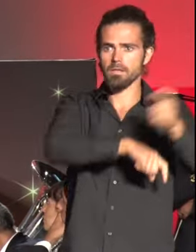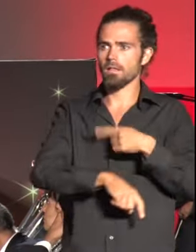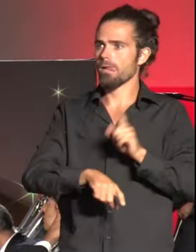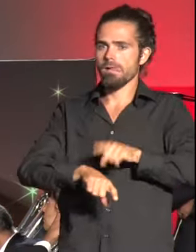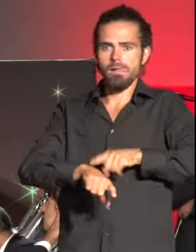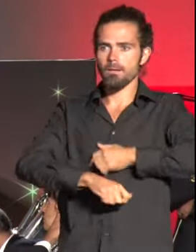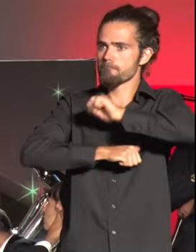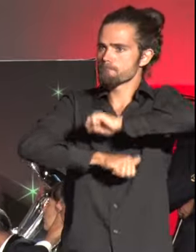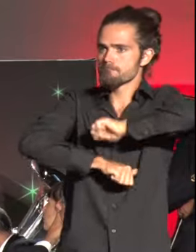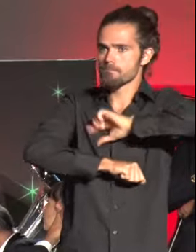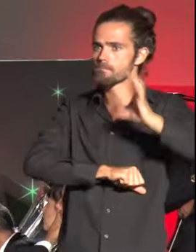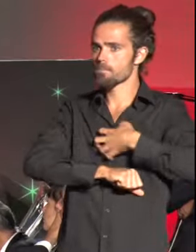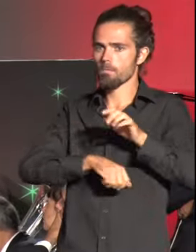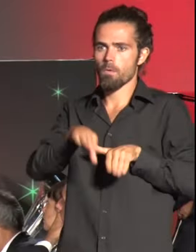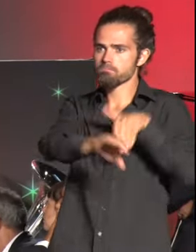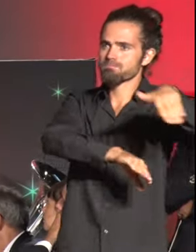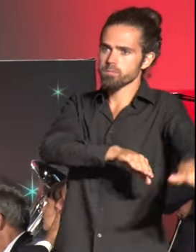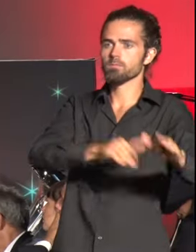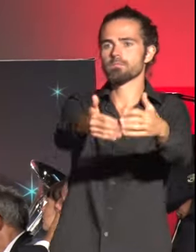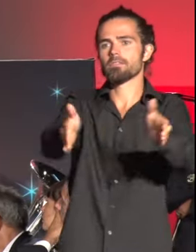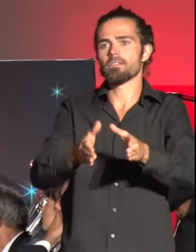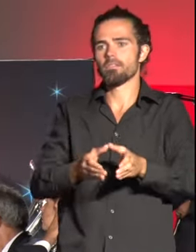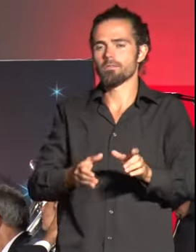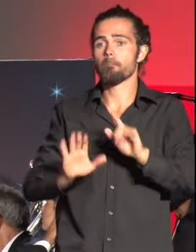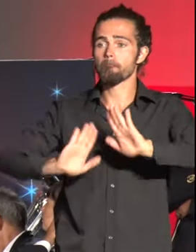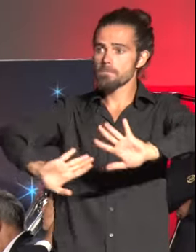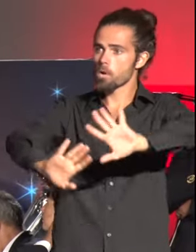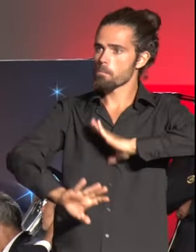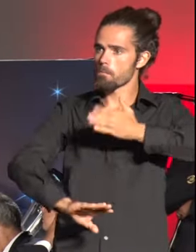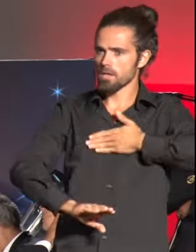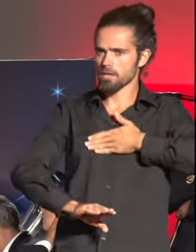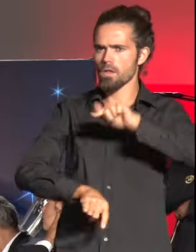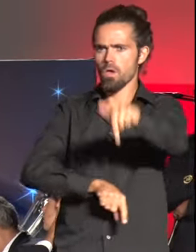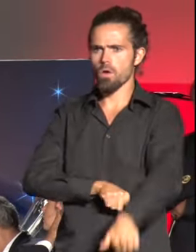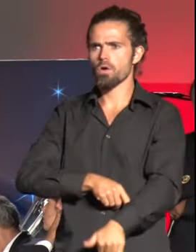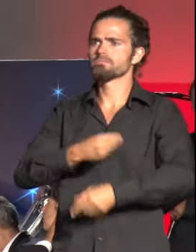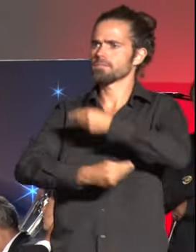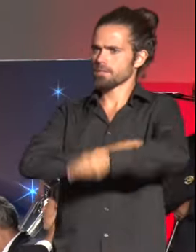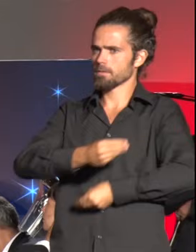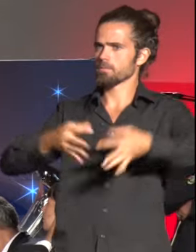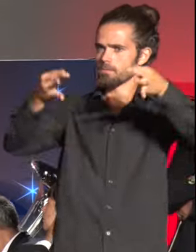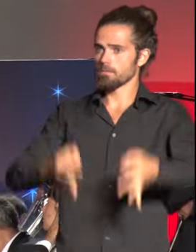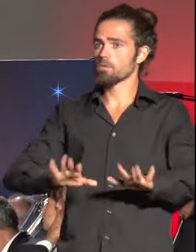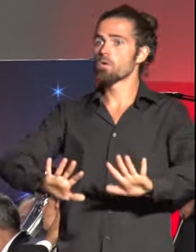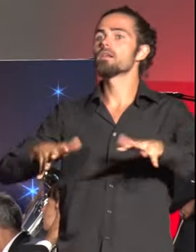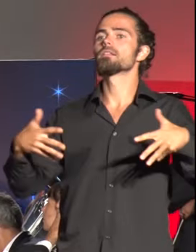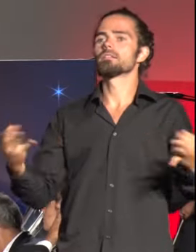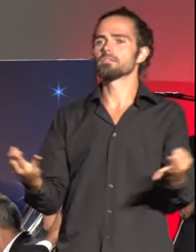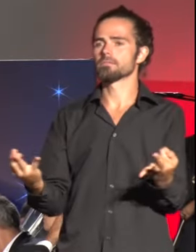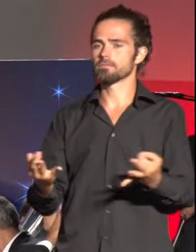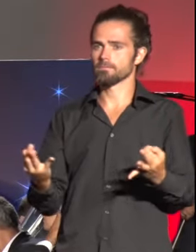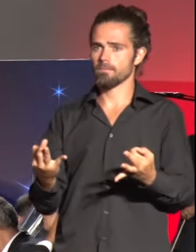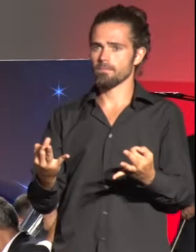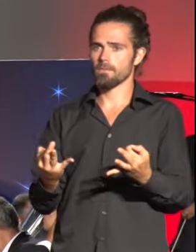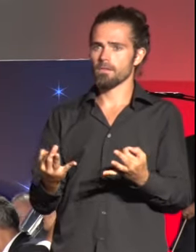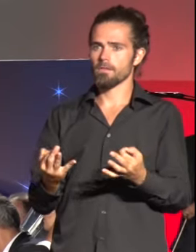pisar el recinto ferial. Bien, pero eso será mañana y hoy estamos a lo que estamos. Y es a la proclamación de los